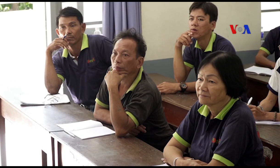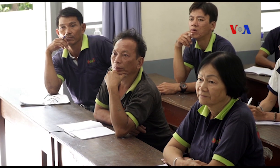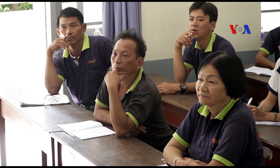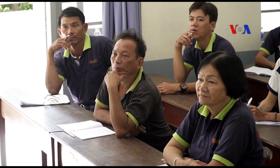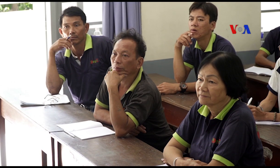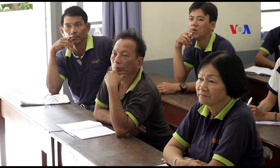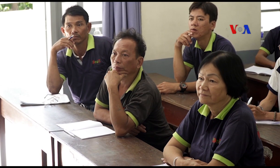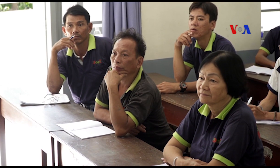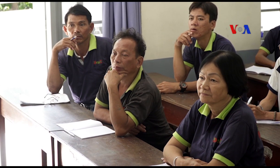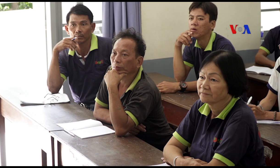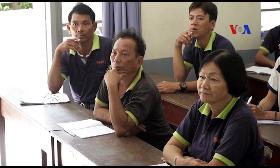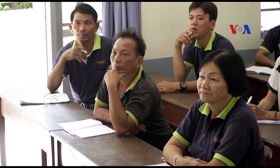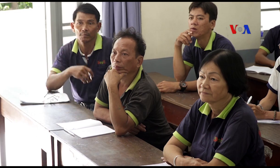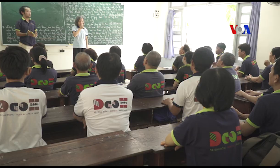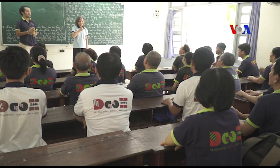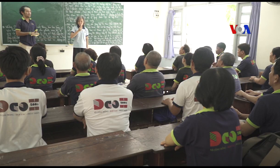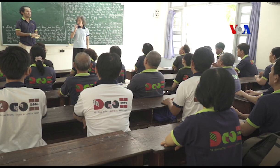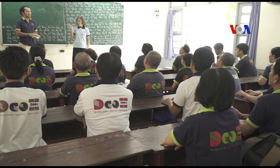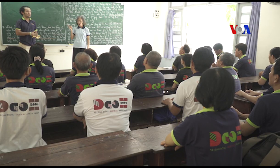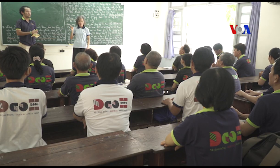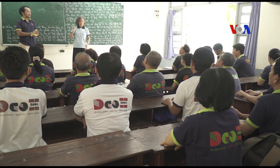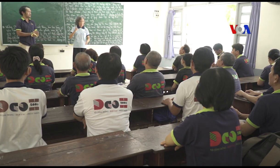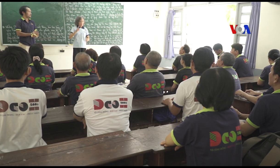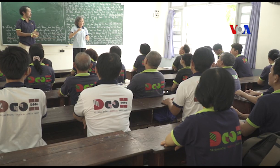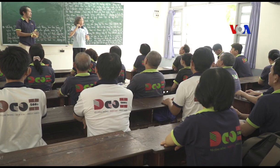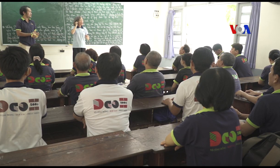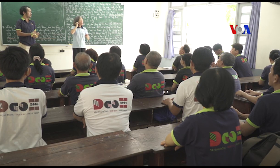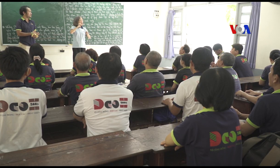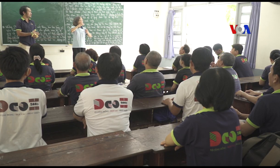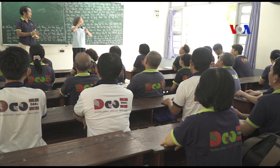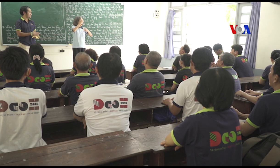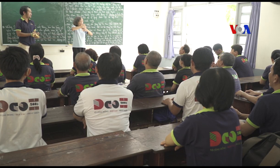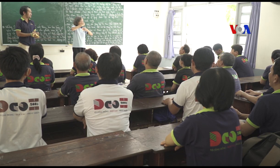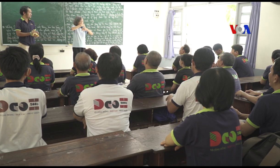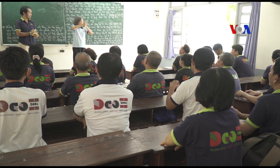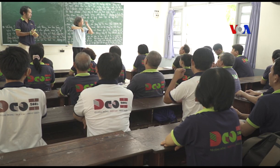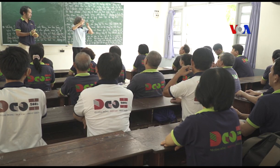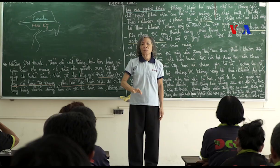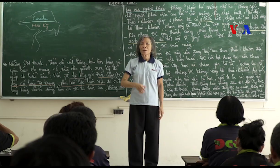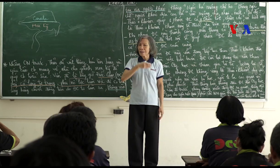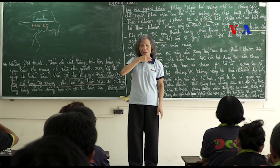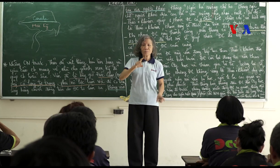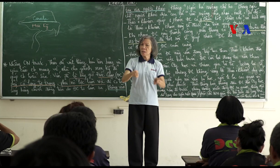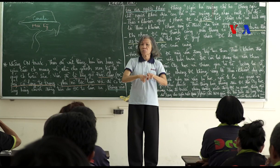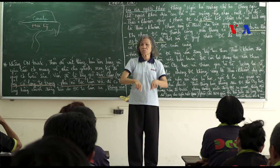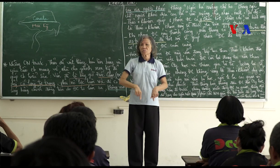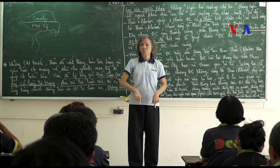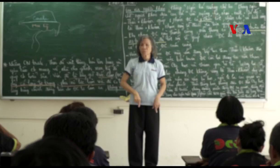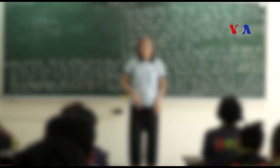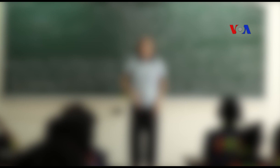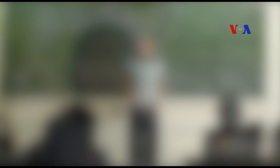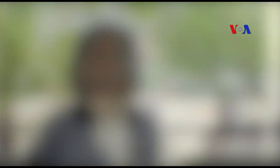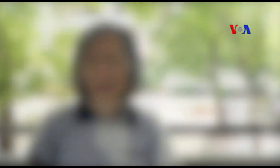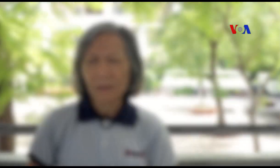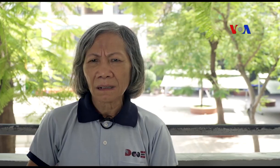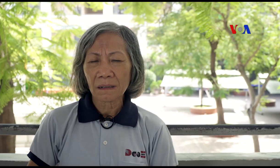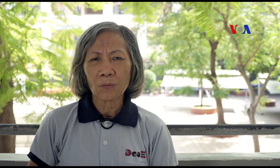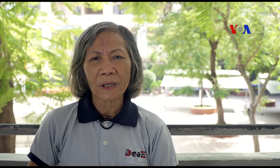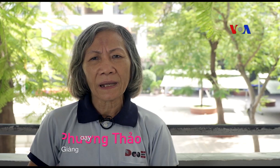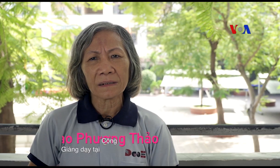khác, mà nó đặc biệt bởi câu chuyện của mẹ con cô Thảo, cũng là người lập nên lớp học này. Bị điếc thì không nghe được